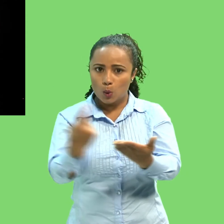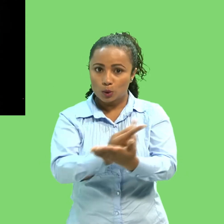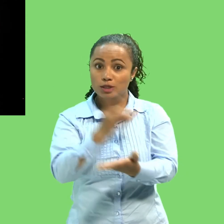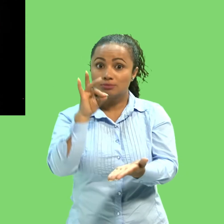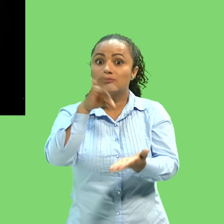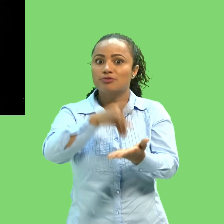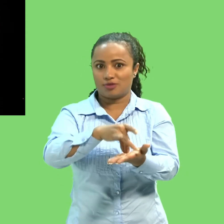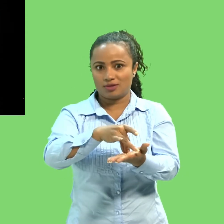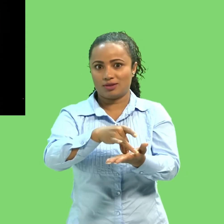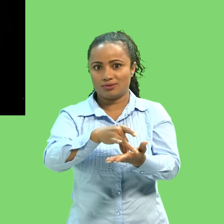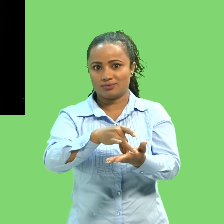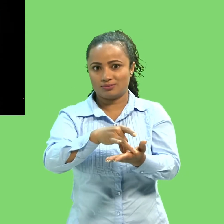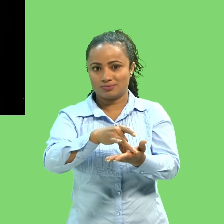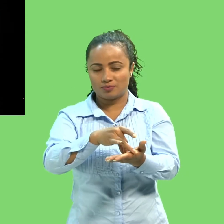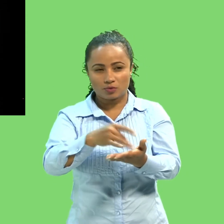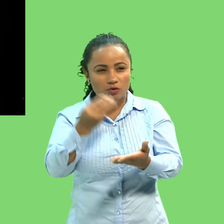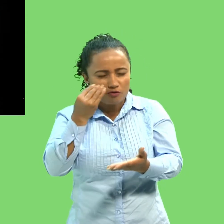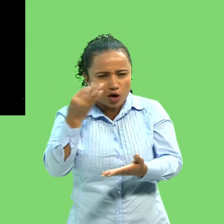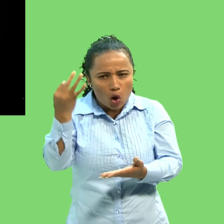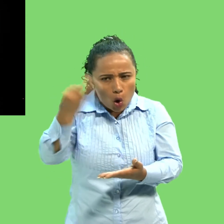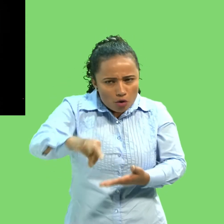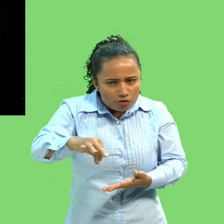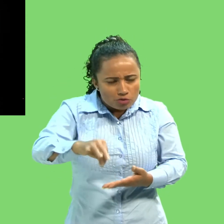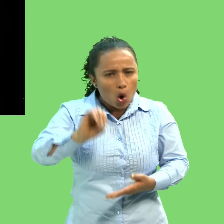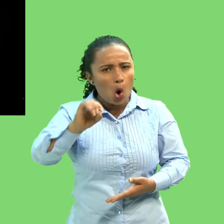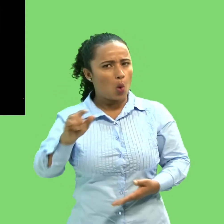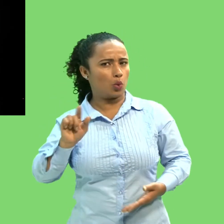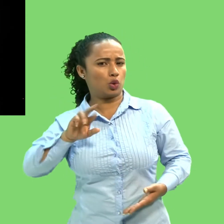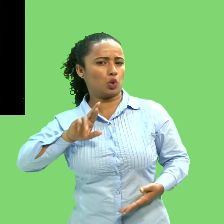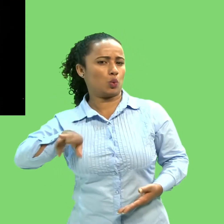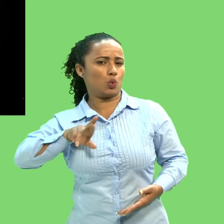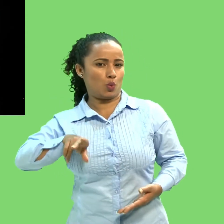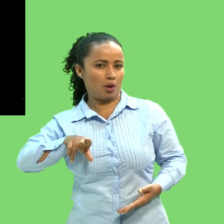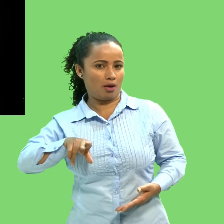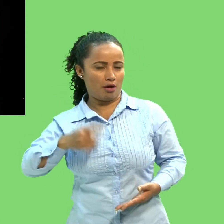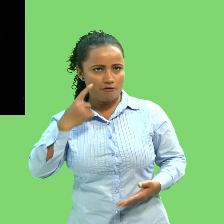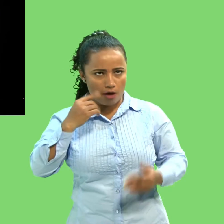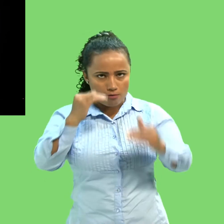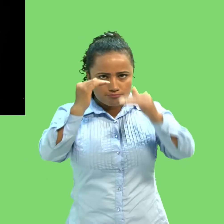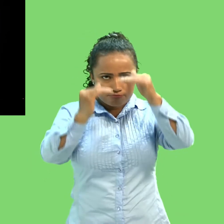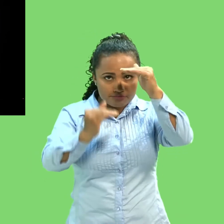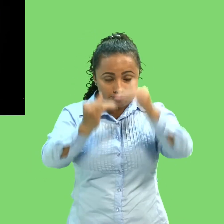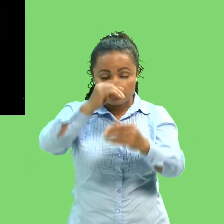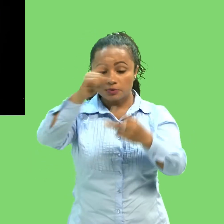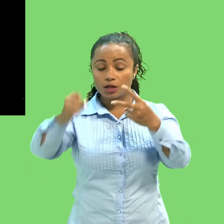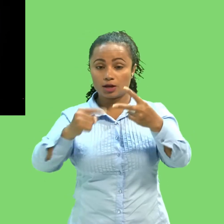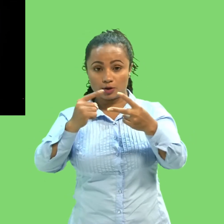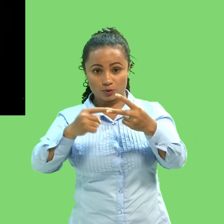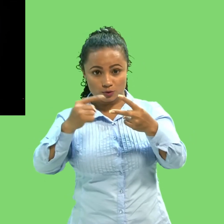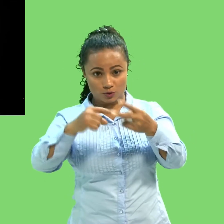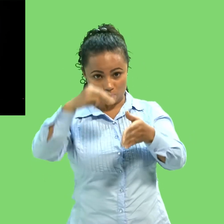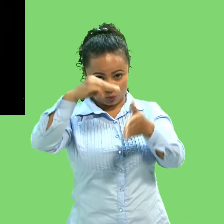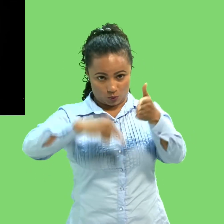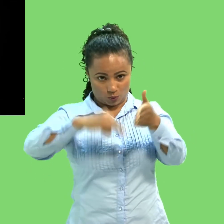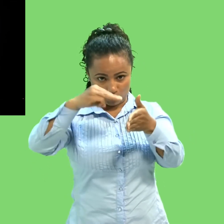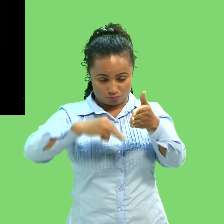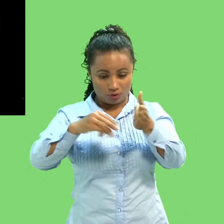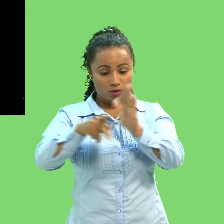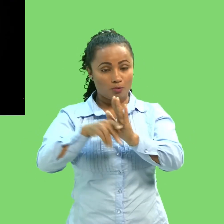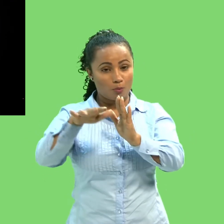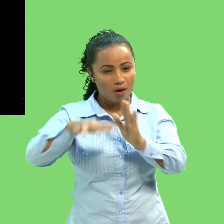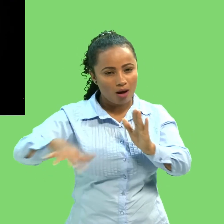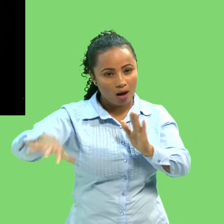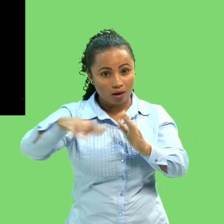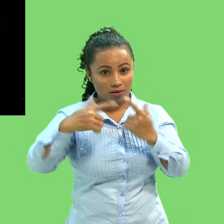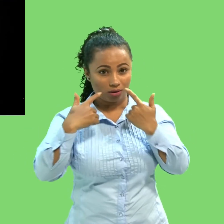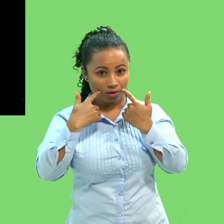Então por isso o caráter de quê? De ser verdadeiro, né? De ser real, para confirmar